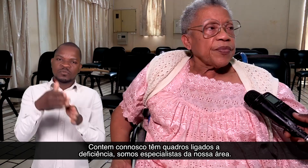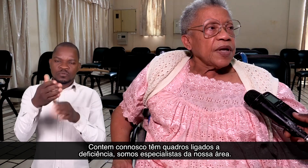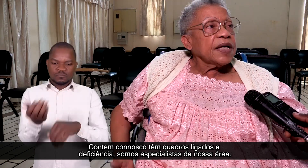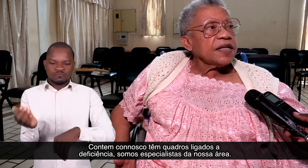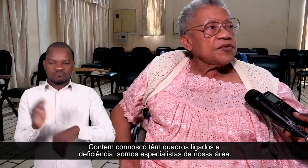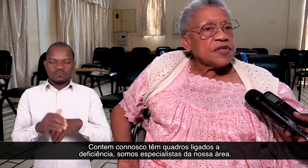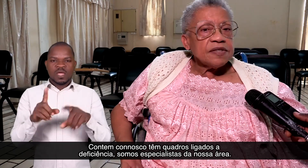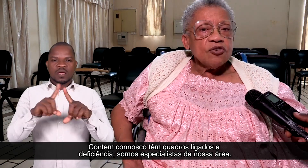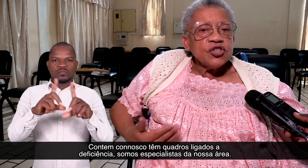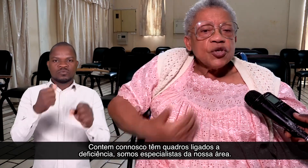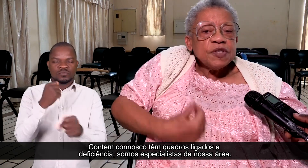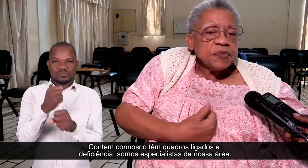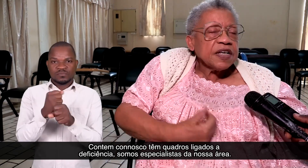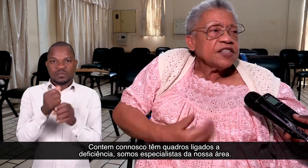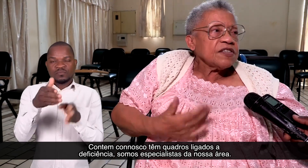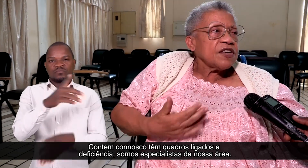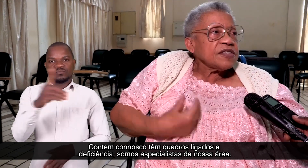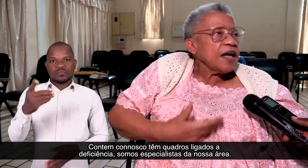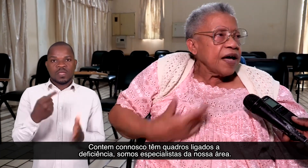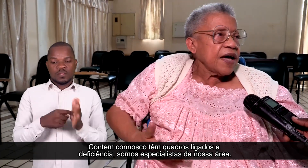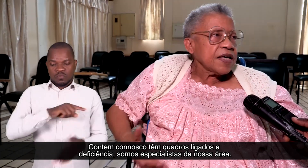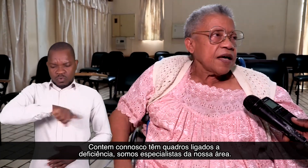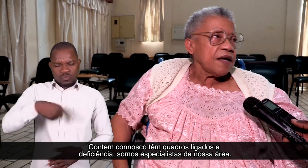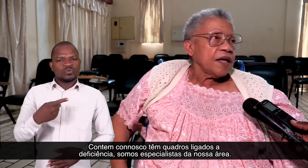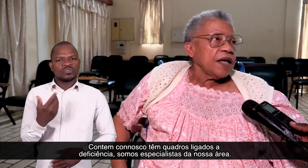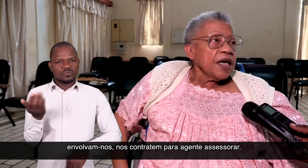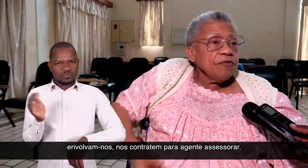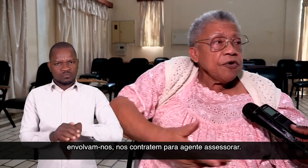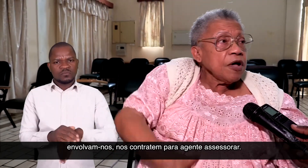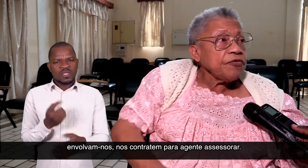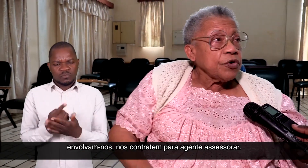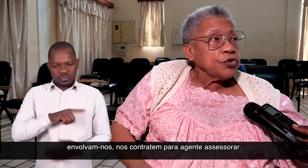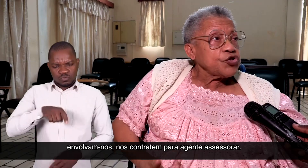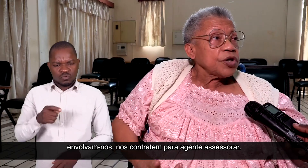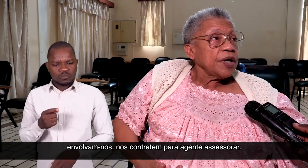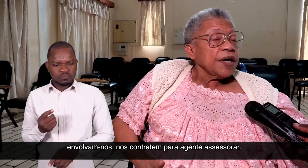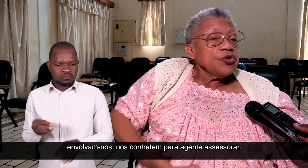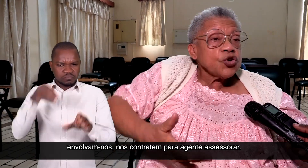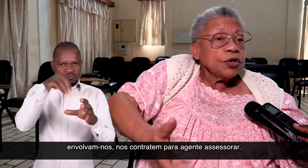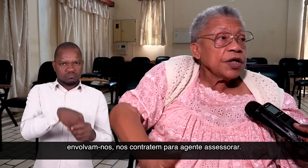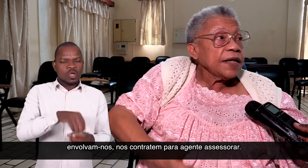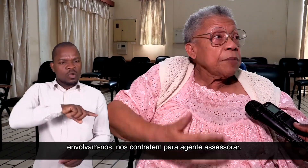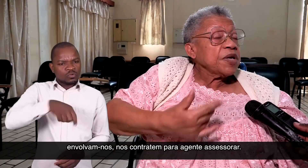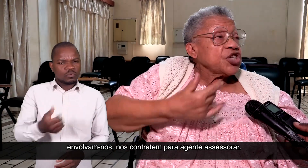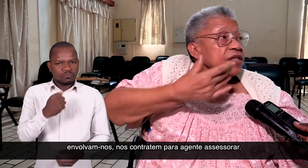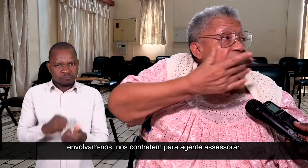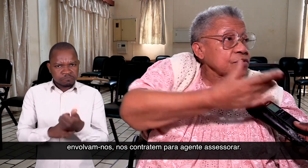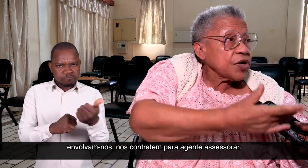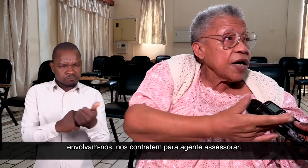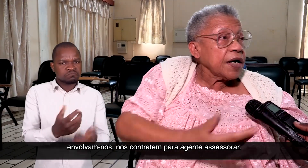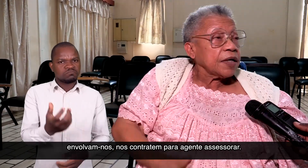quadros ligados à deficiência. Nós somos especialistas da nossa área. Envolvam-nos. nos contratem para a